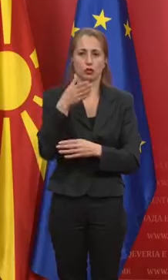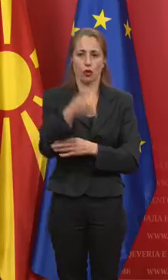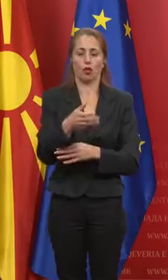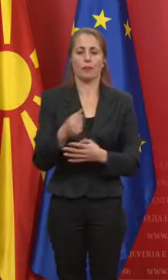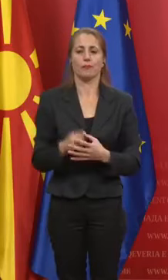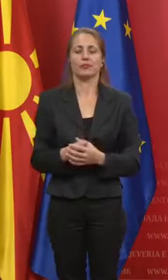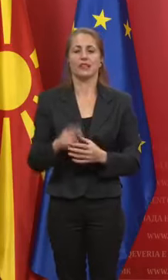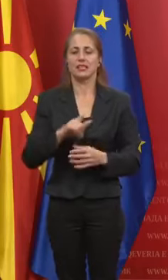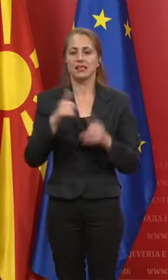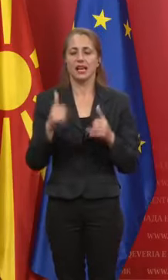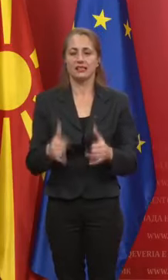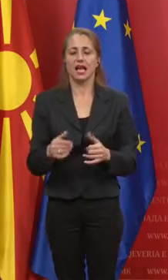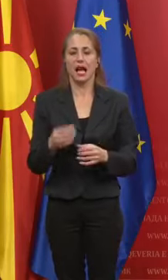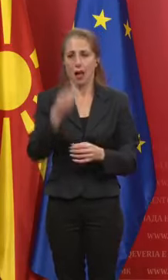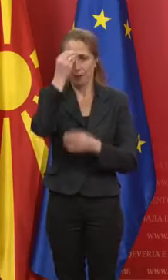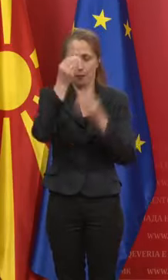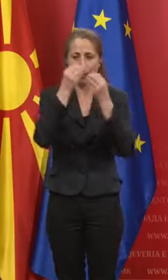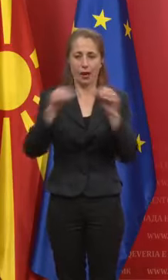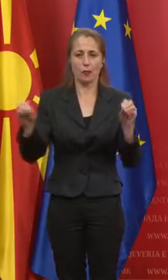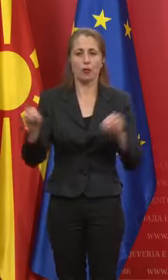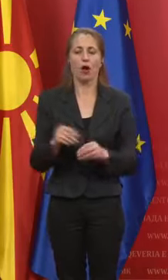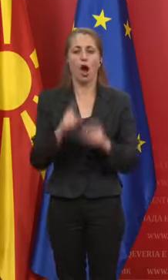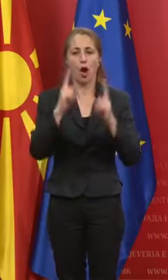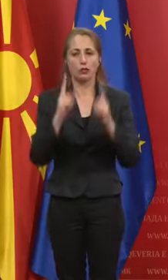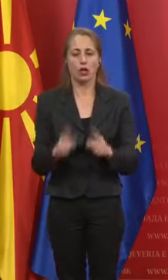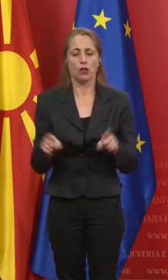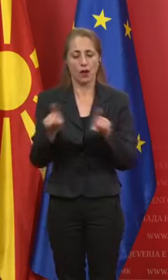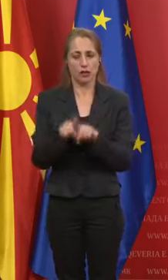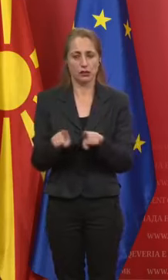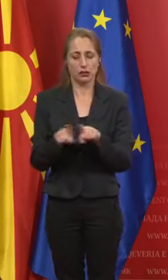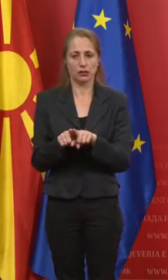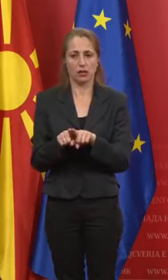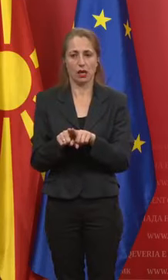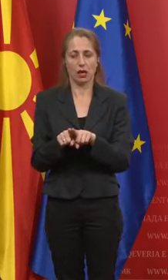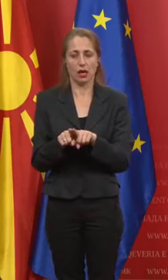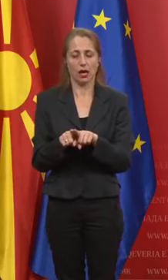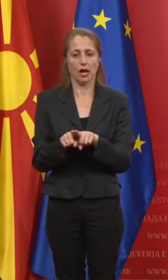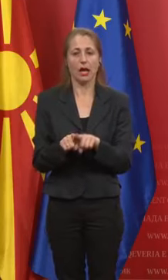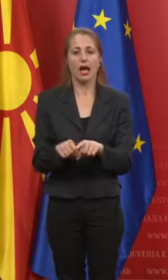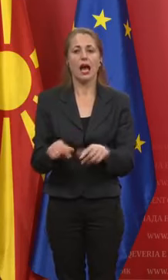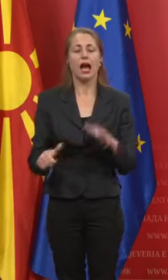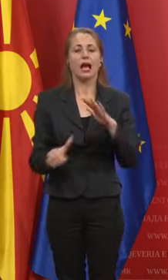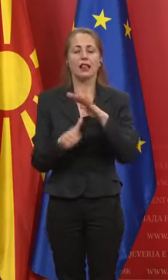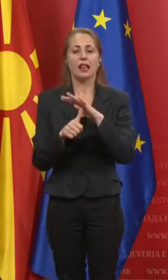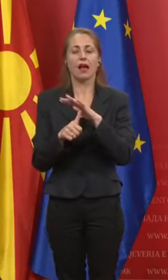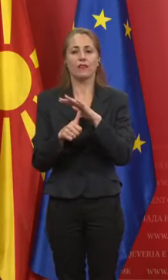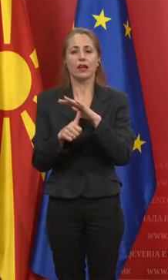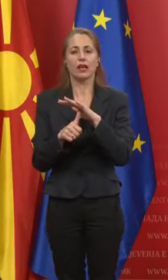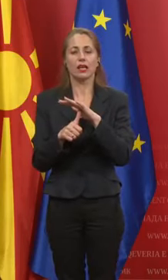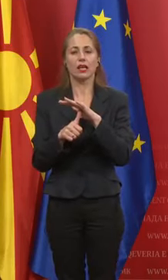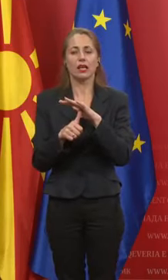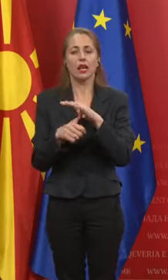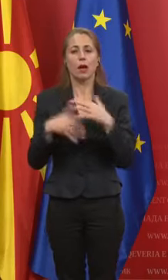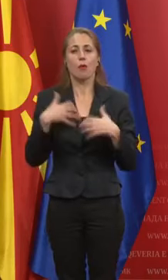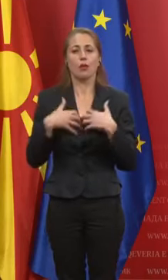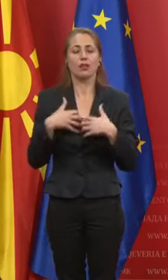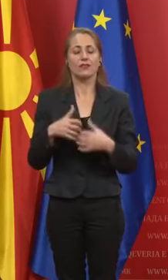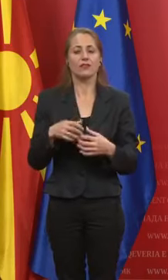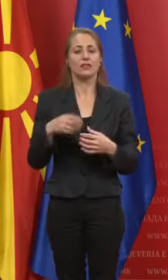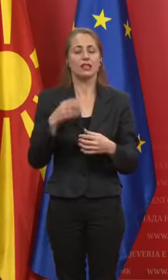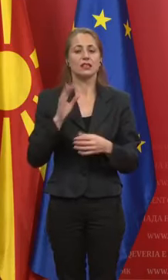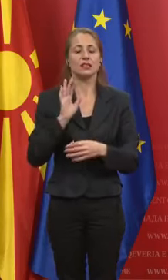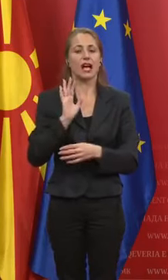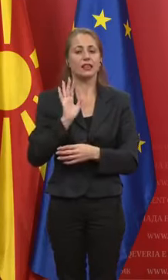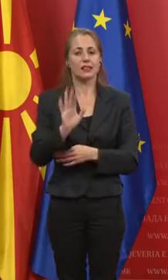Не, за сега препораката останува иста. Главен мотив за таква одлука